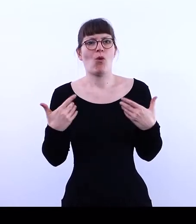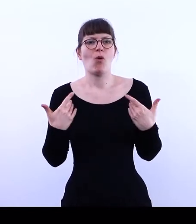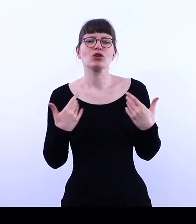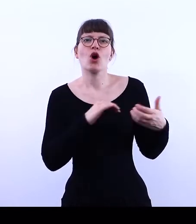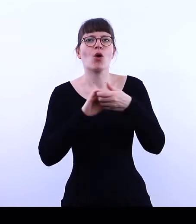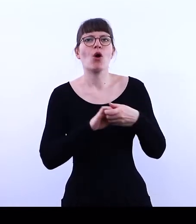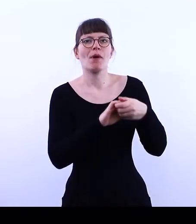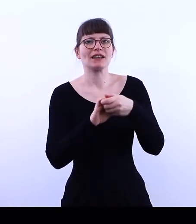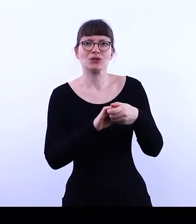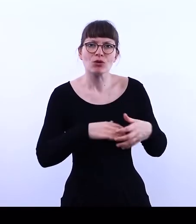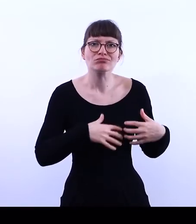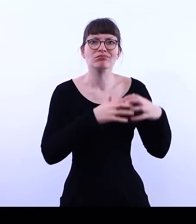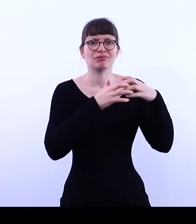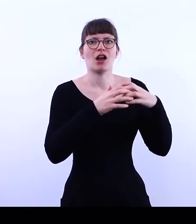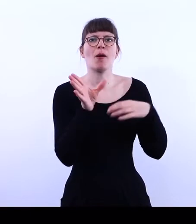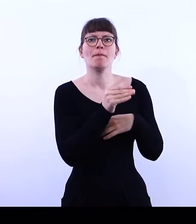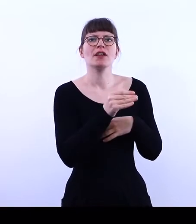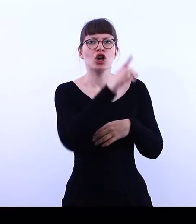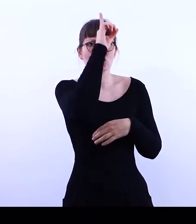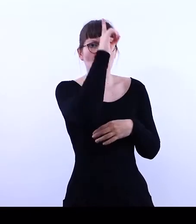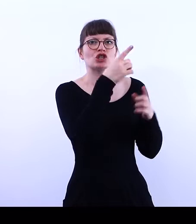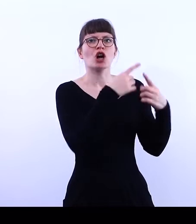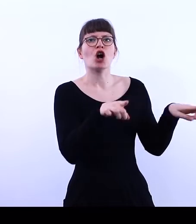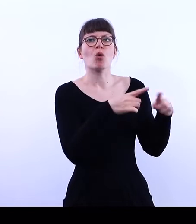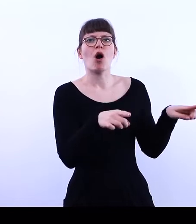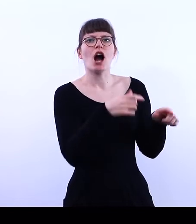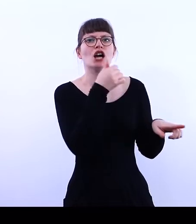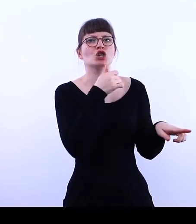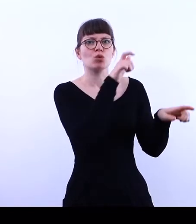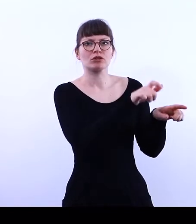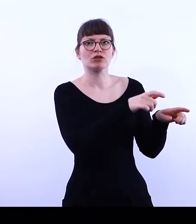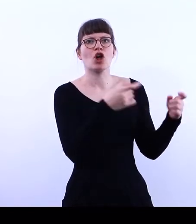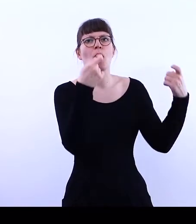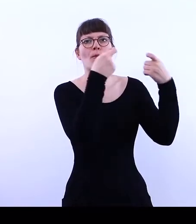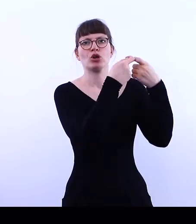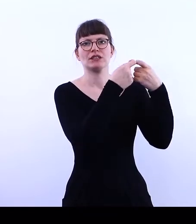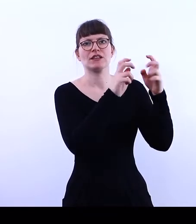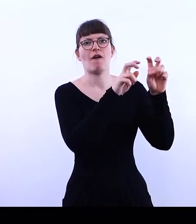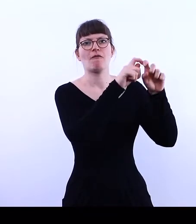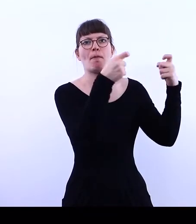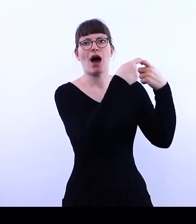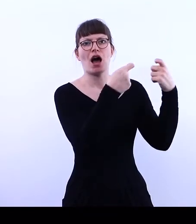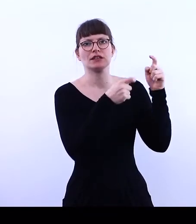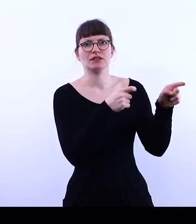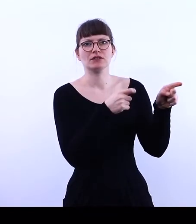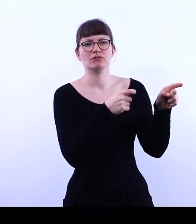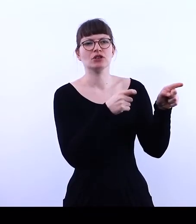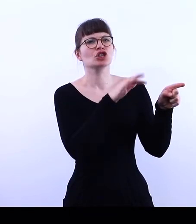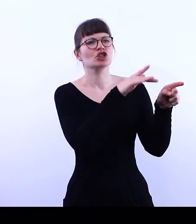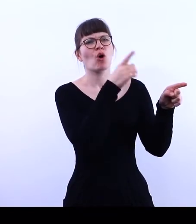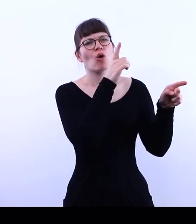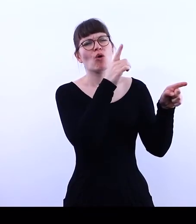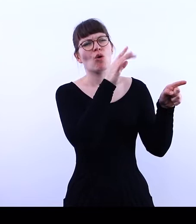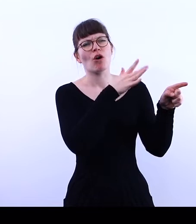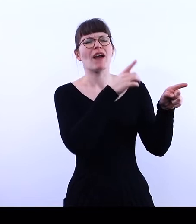Kooperation eben eingehen konnten mit der Deutschen Chorjugend, einem bundesweiter Verband, der 100.000